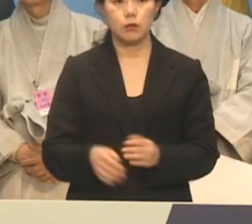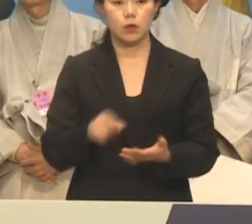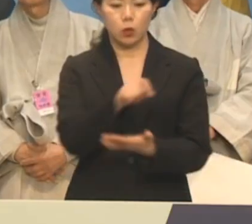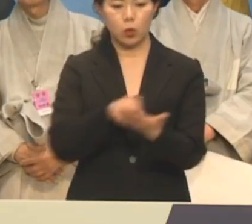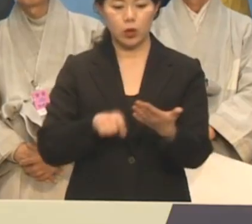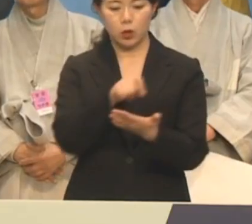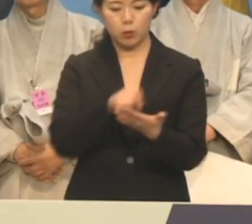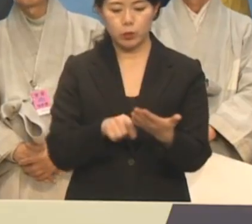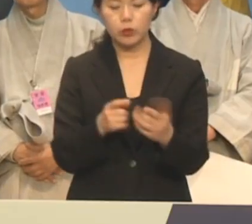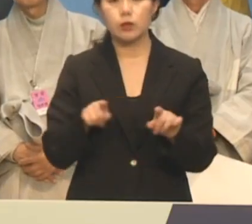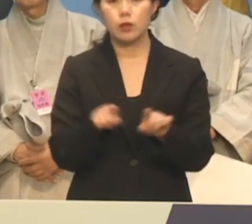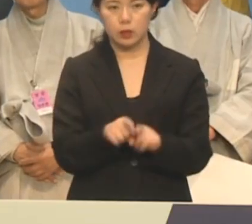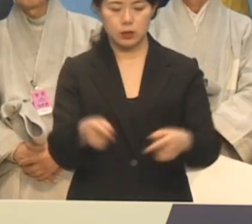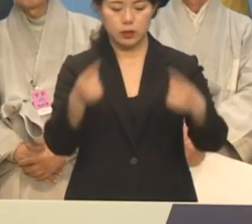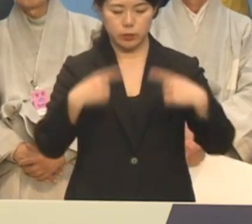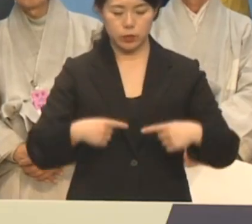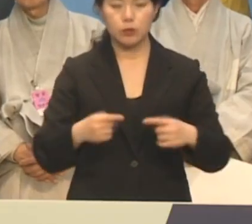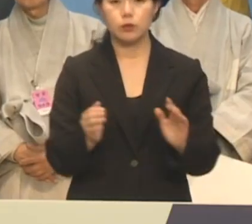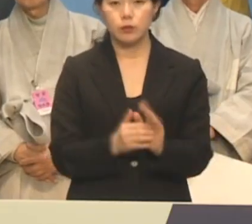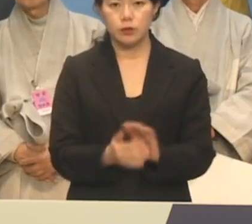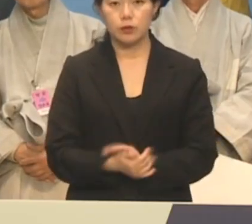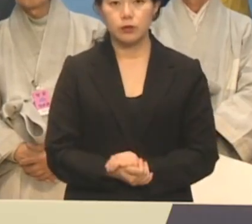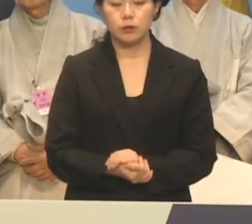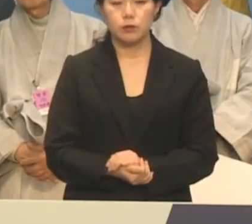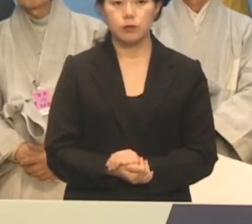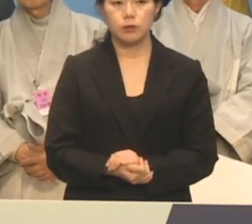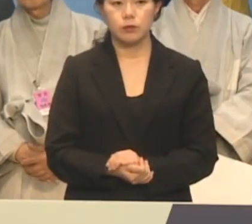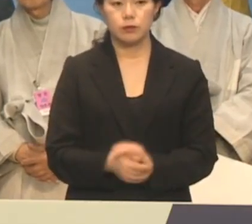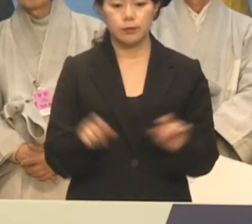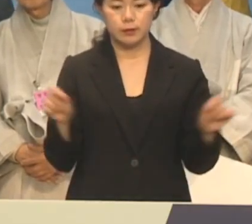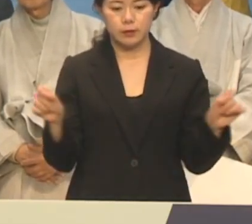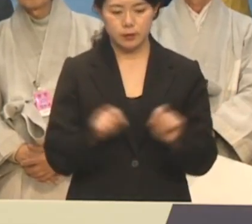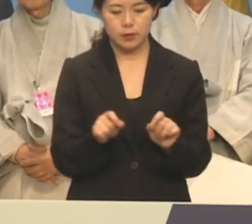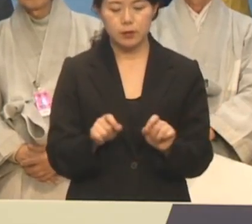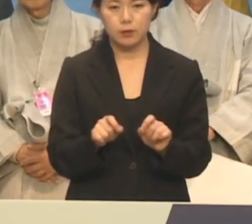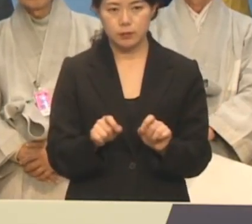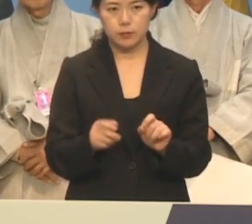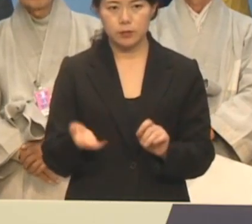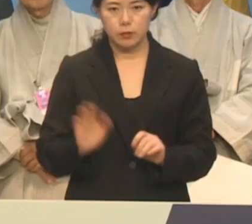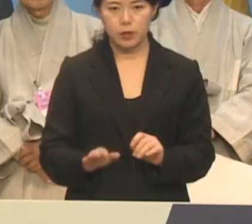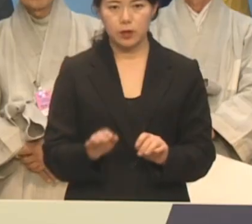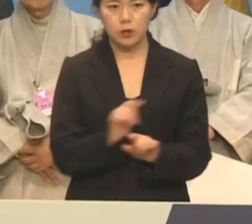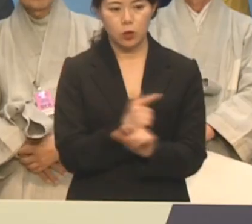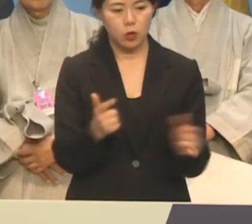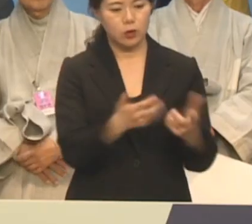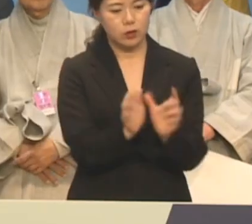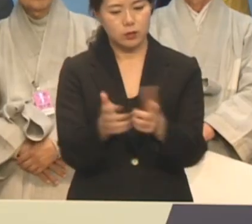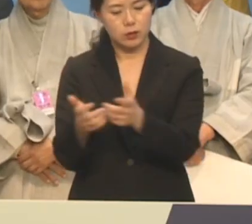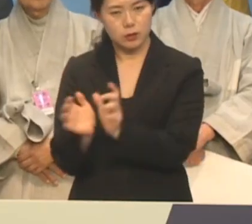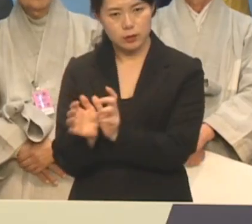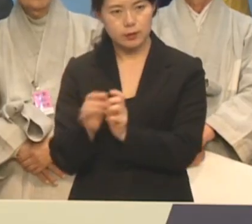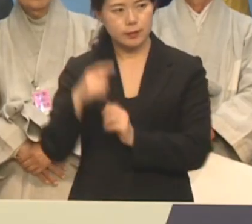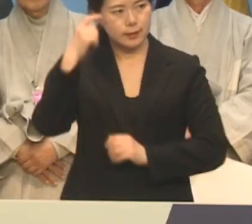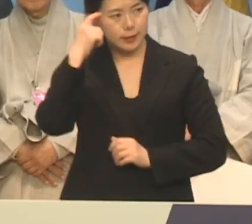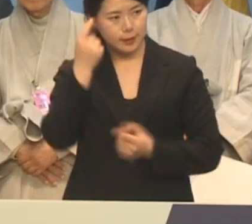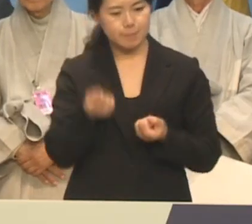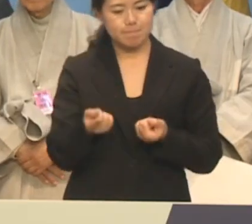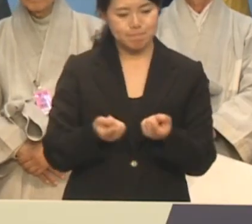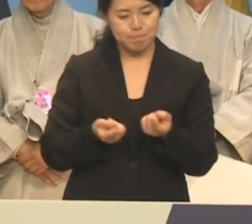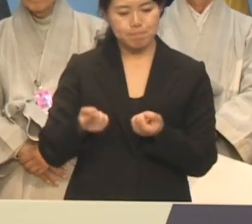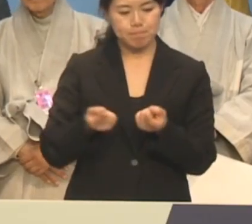회견문에 함께 해주셨습니다. 짧은 시간 안에 여러 단체들이 의견을